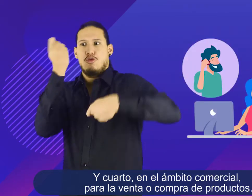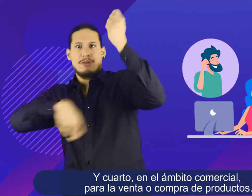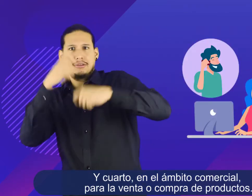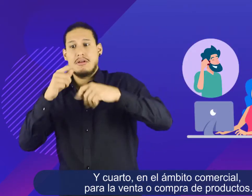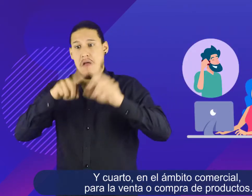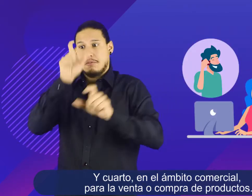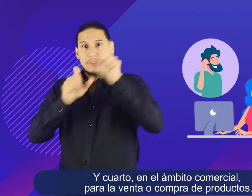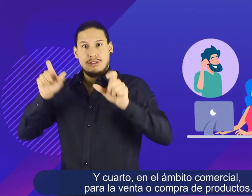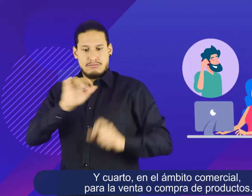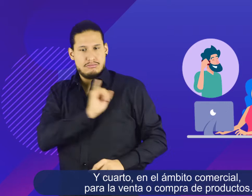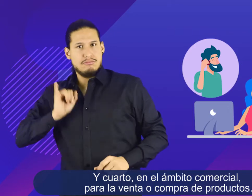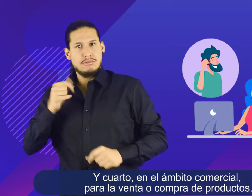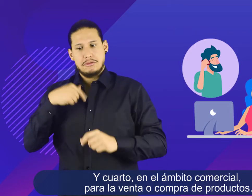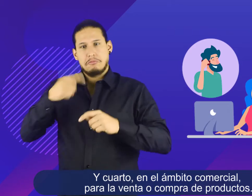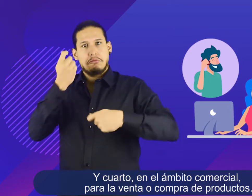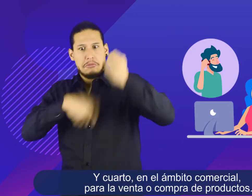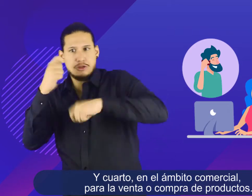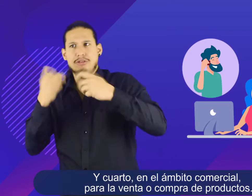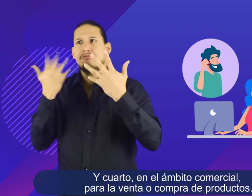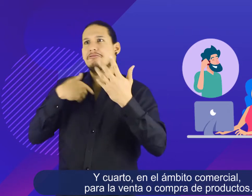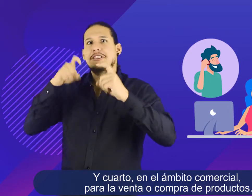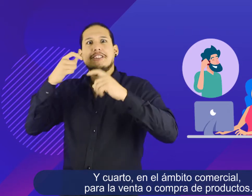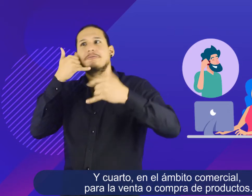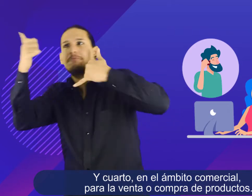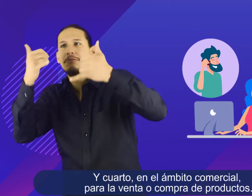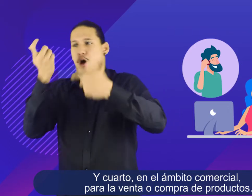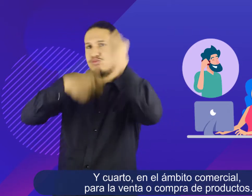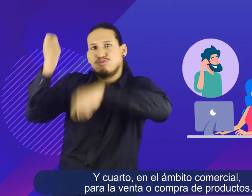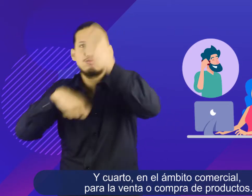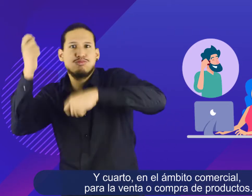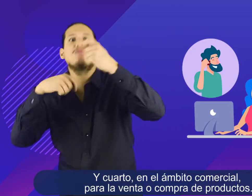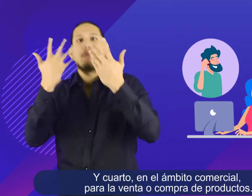Y cuarto, en el ámbito comercial, para la venta o compra de productos.